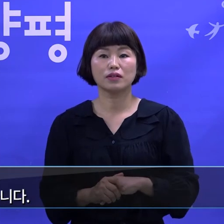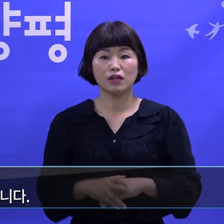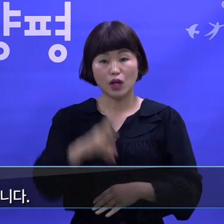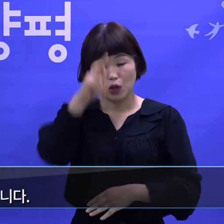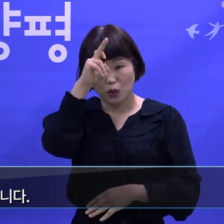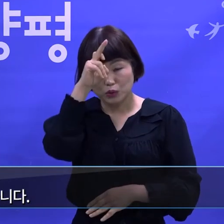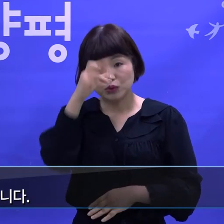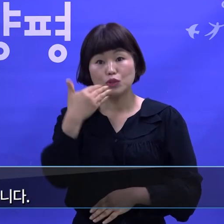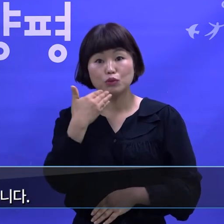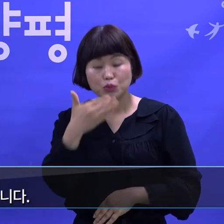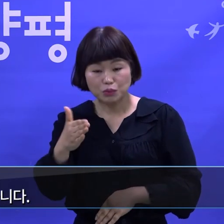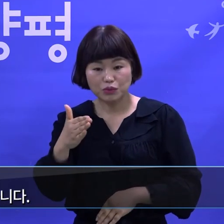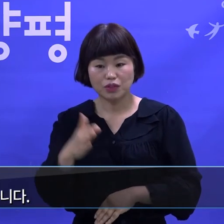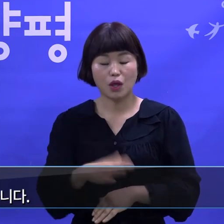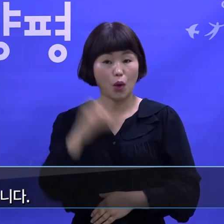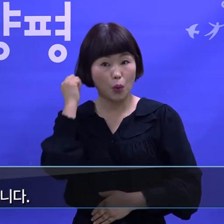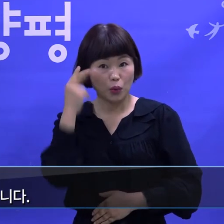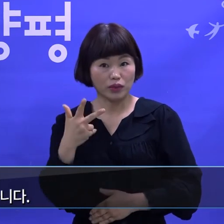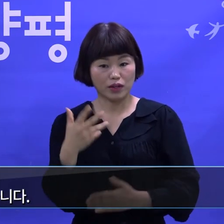개군면 숙소를 퇴실하여